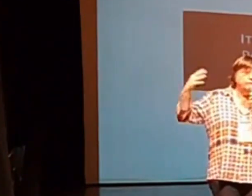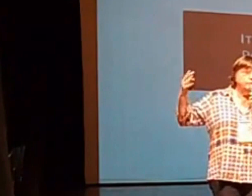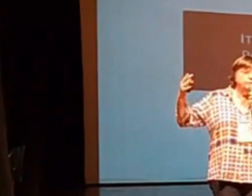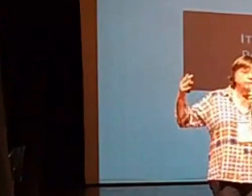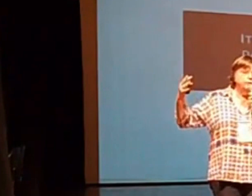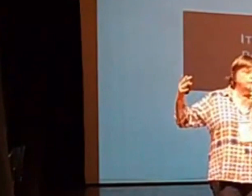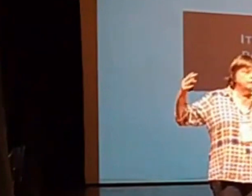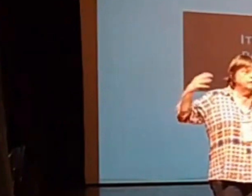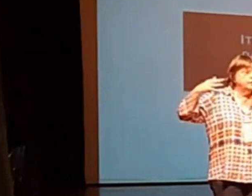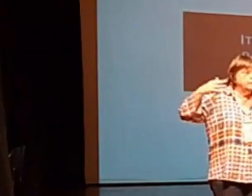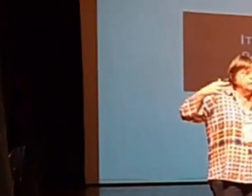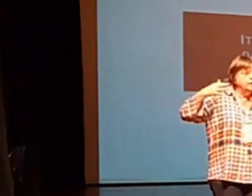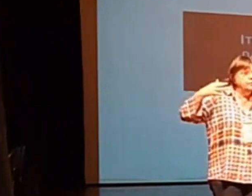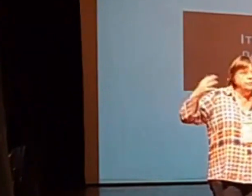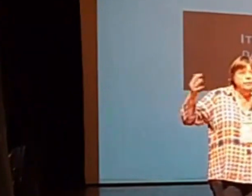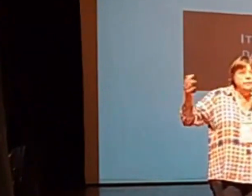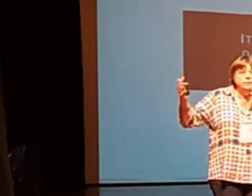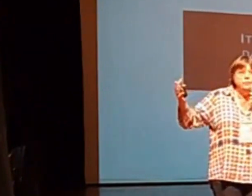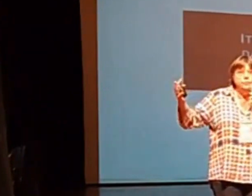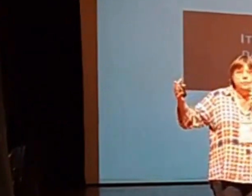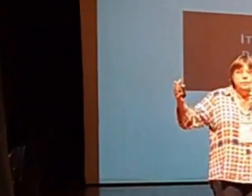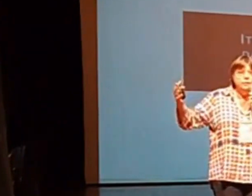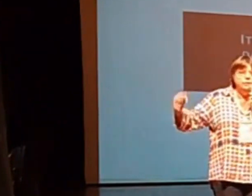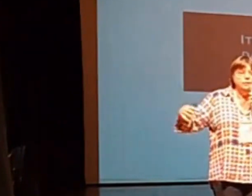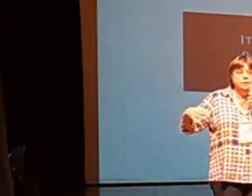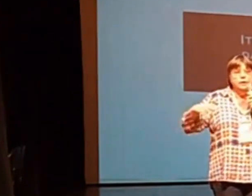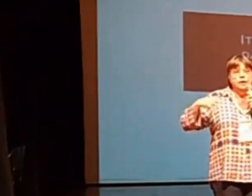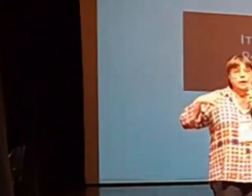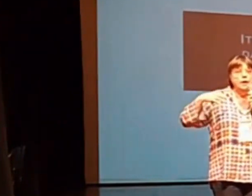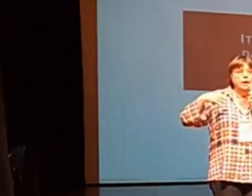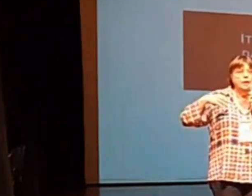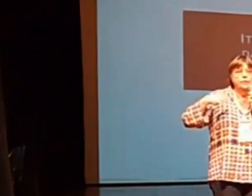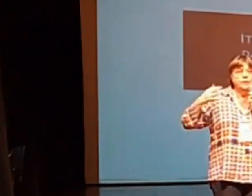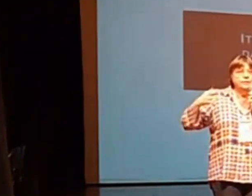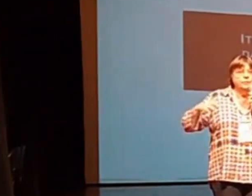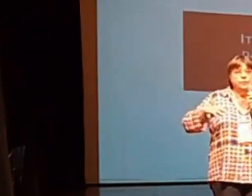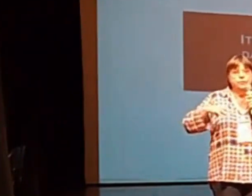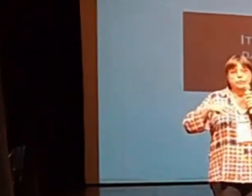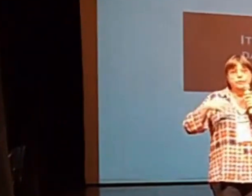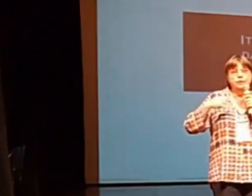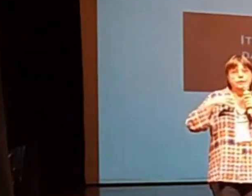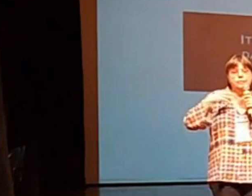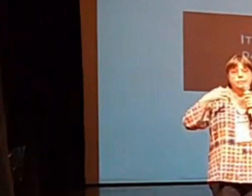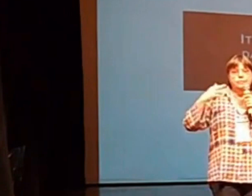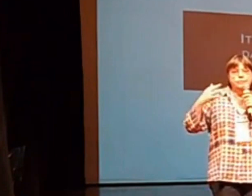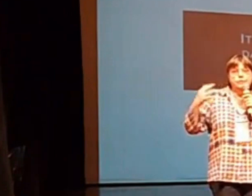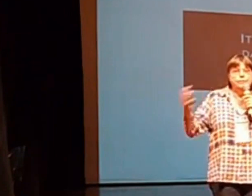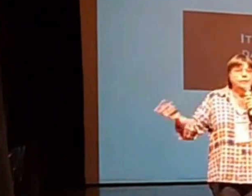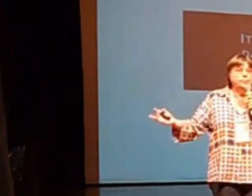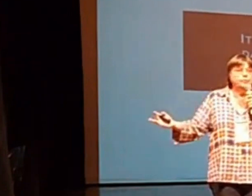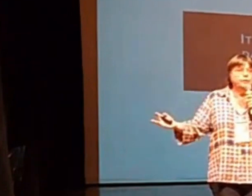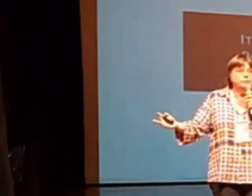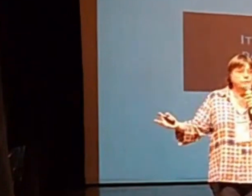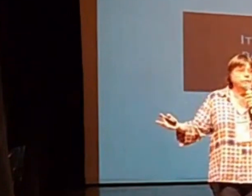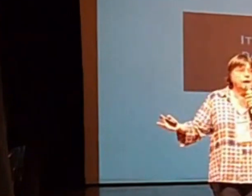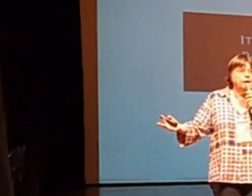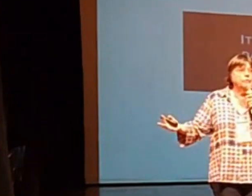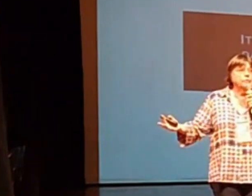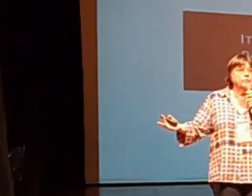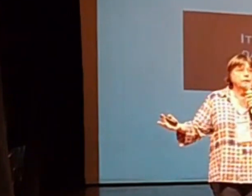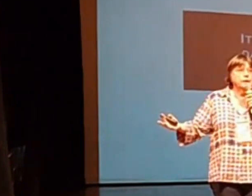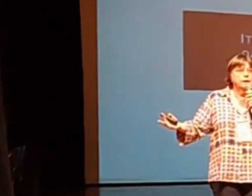A cirurgia, né, a gente tem cirurgia, indicação de cirurgia em 50%